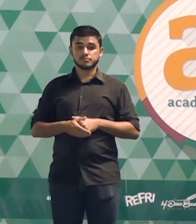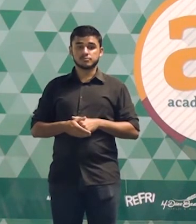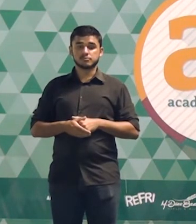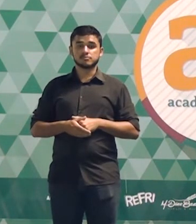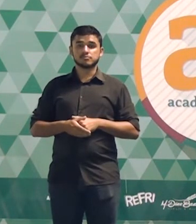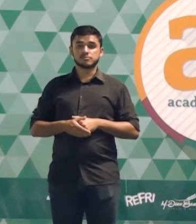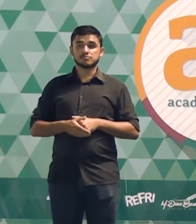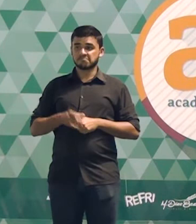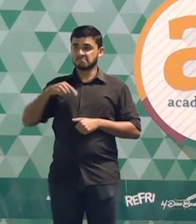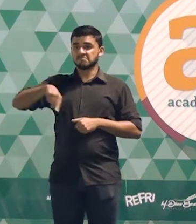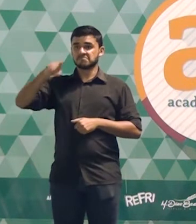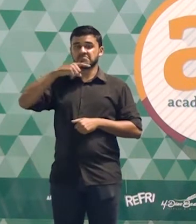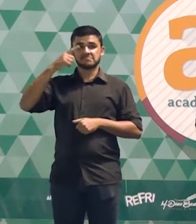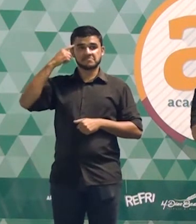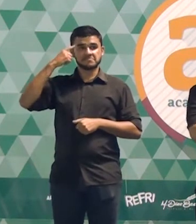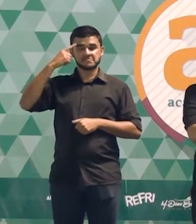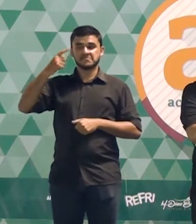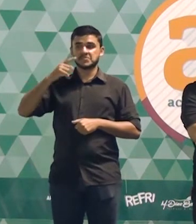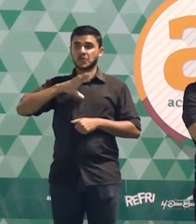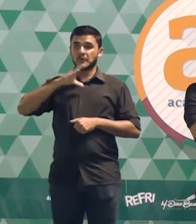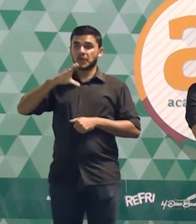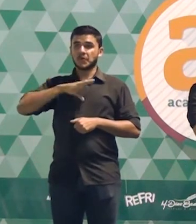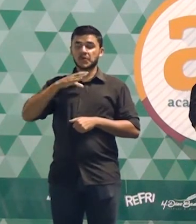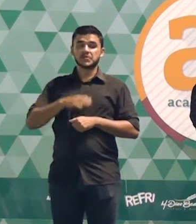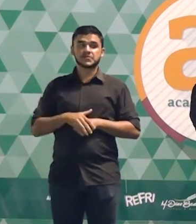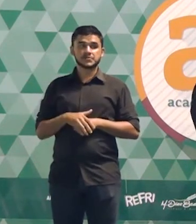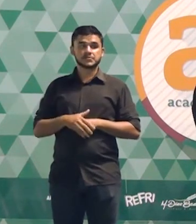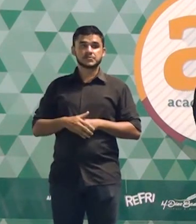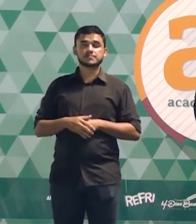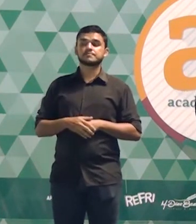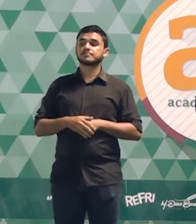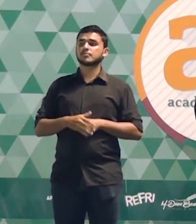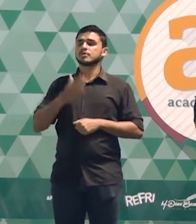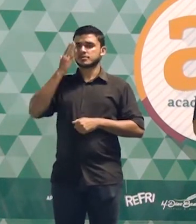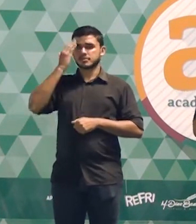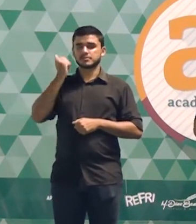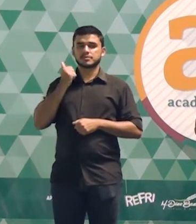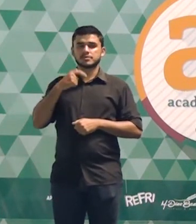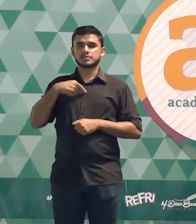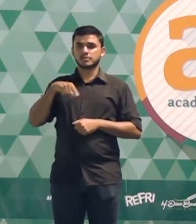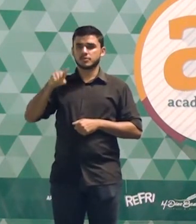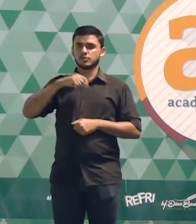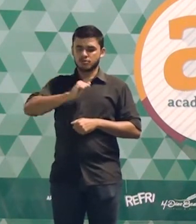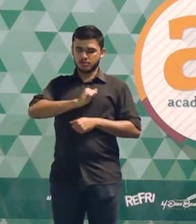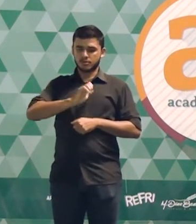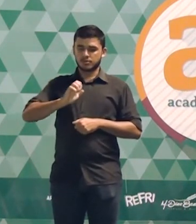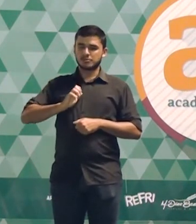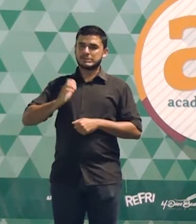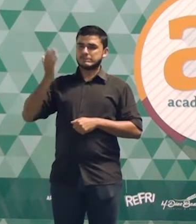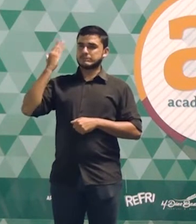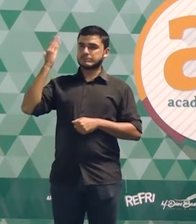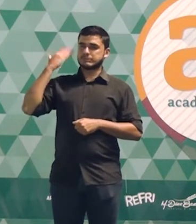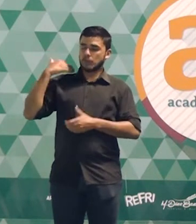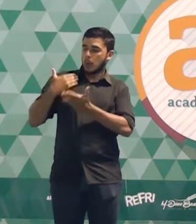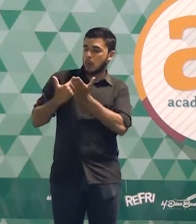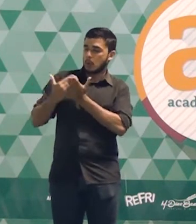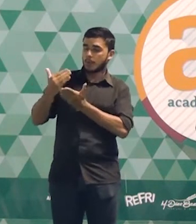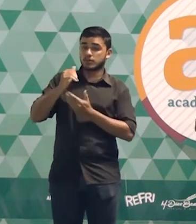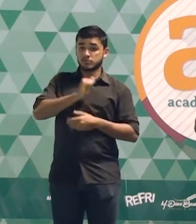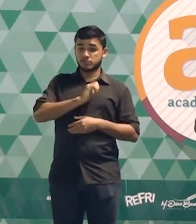caras? Você sabia que todos que... Eu já estou na academia nem desde o começo, né? Desde que